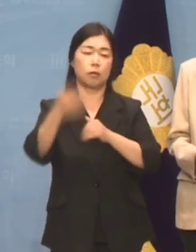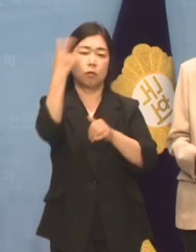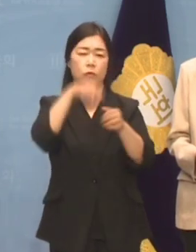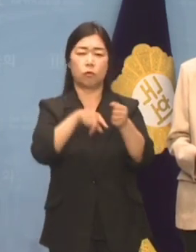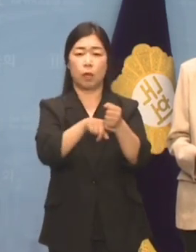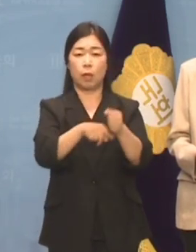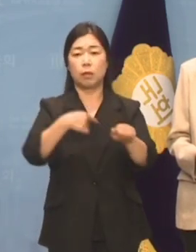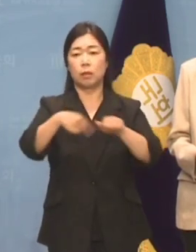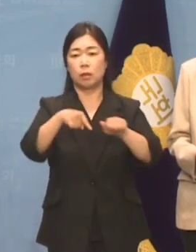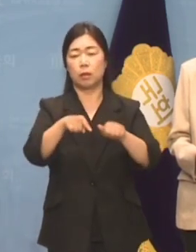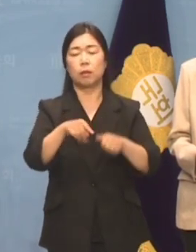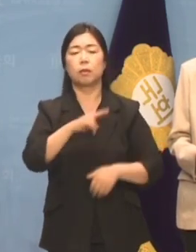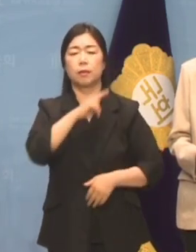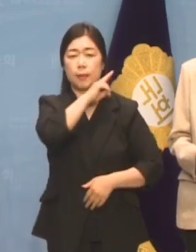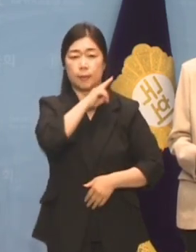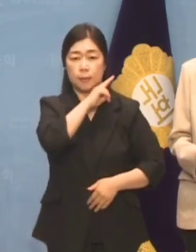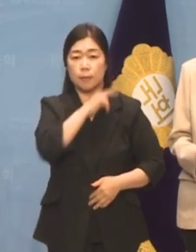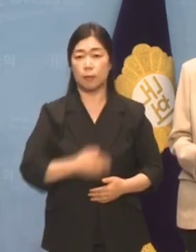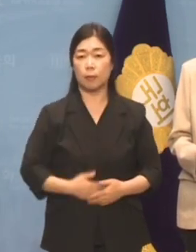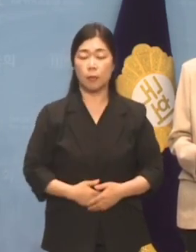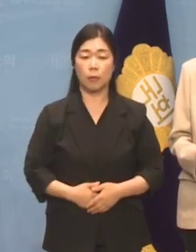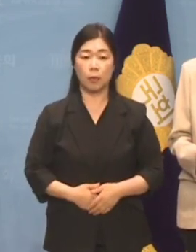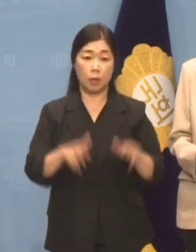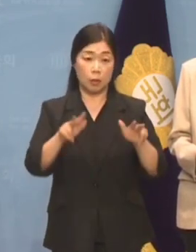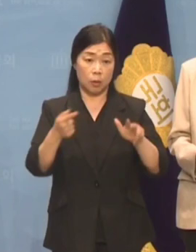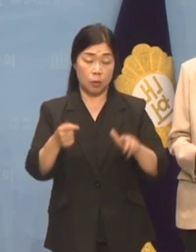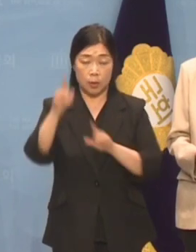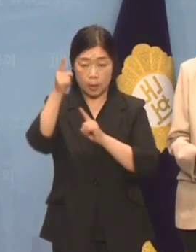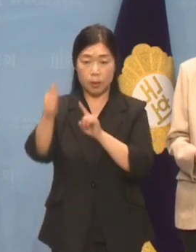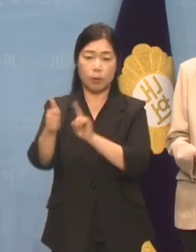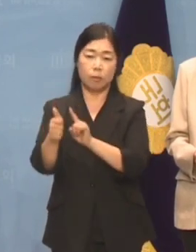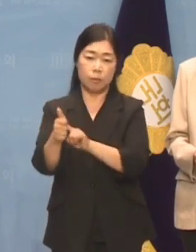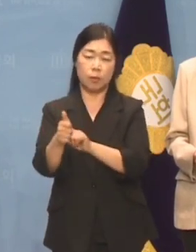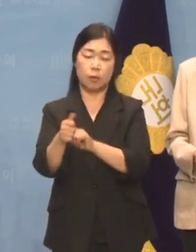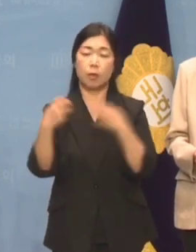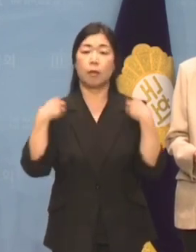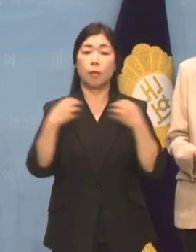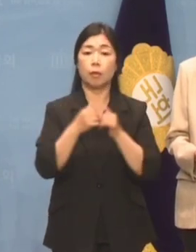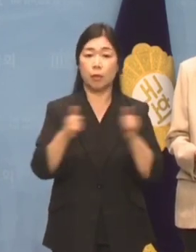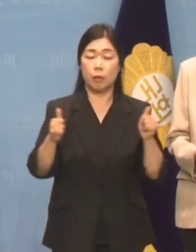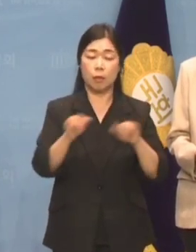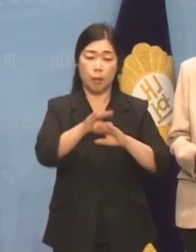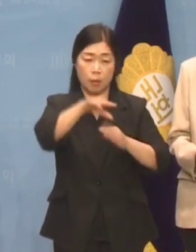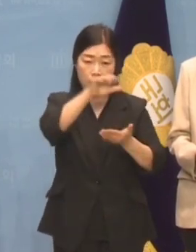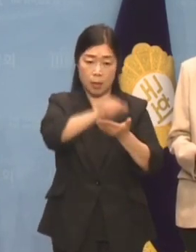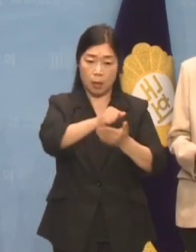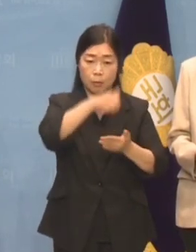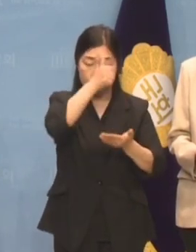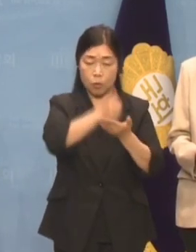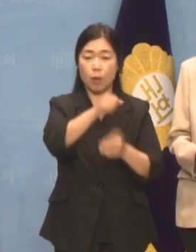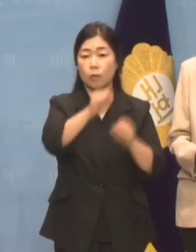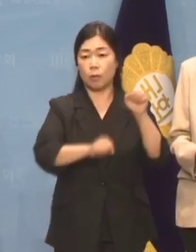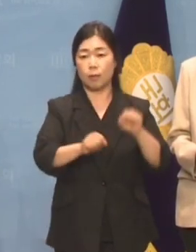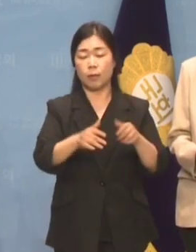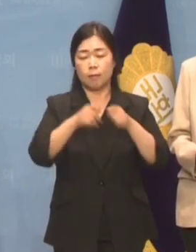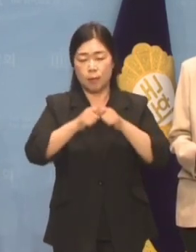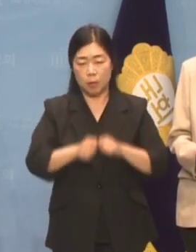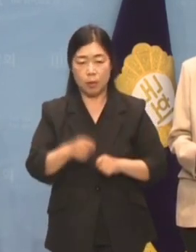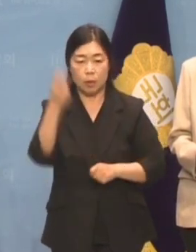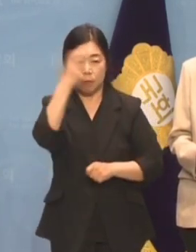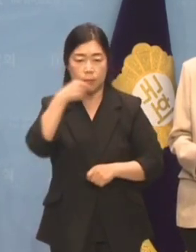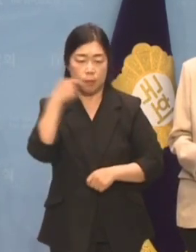의심할 수밖에 없습니다. 이제라도 이동관 당시 홍보수석의 방송장악 범죄 혐의는